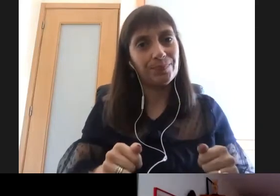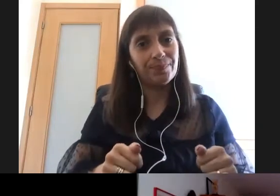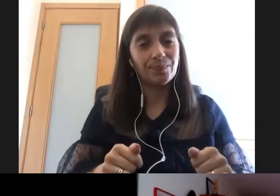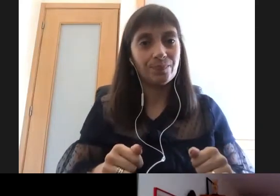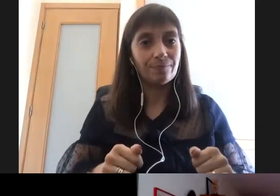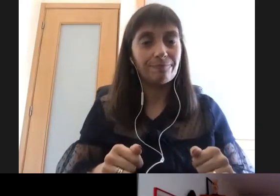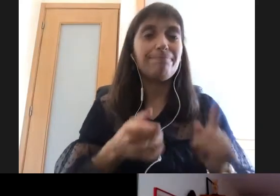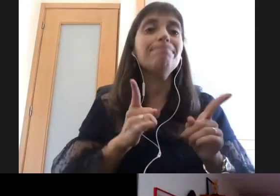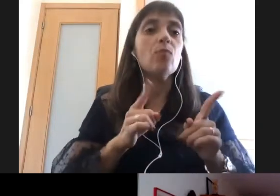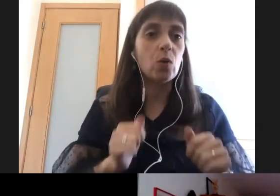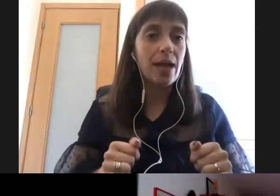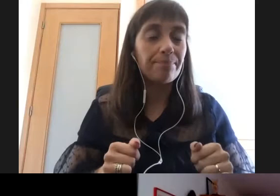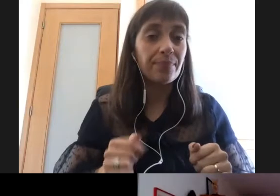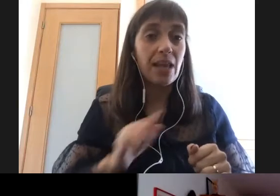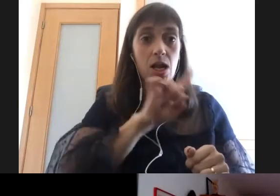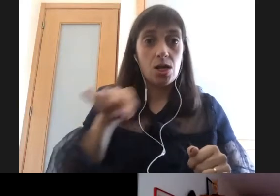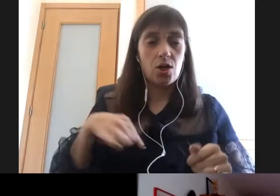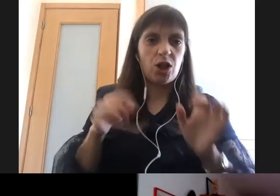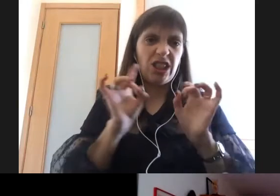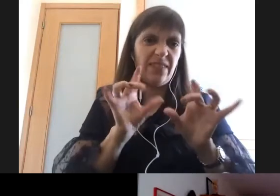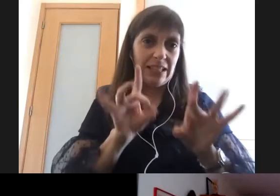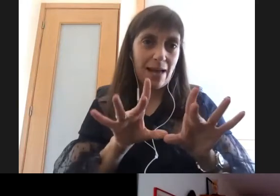que é nós evitamos conflitos.